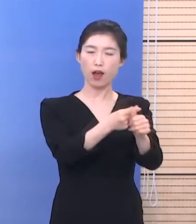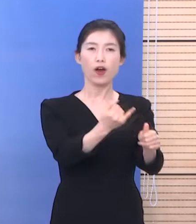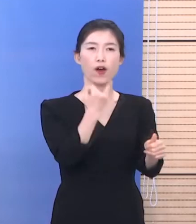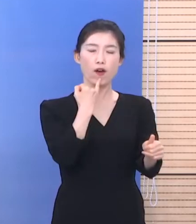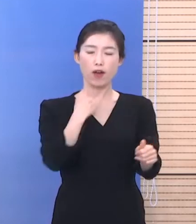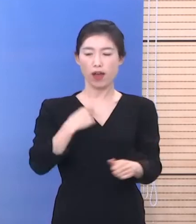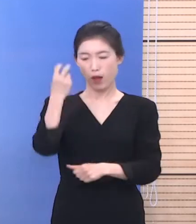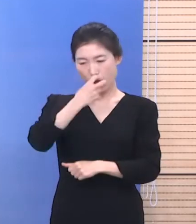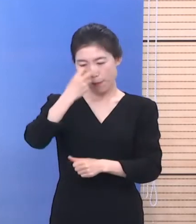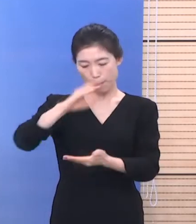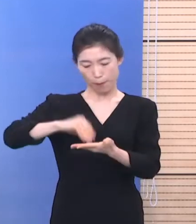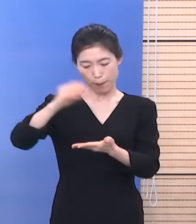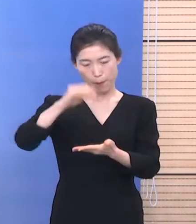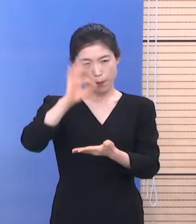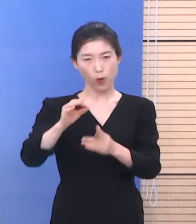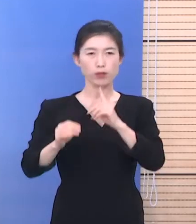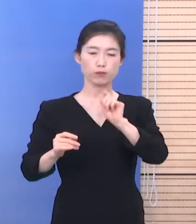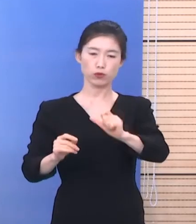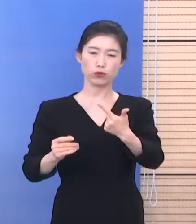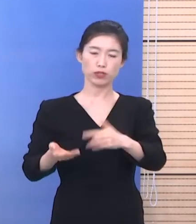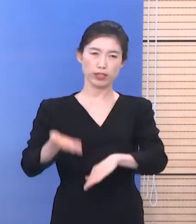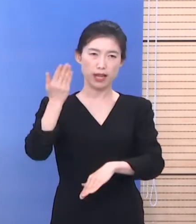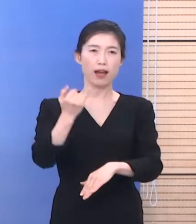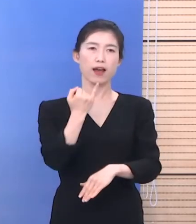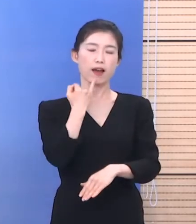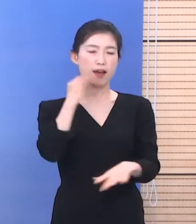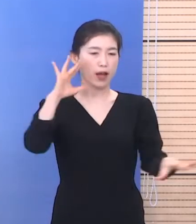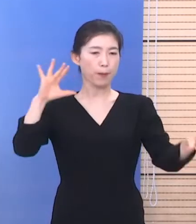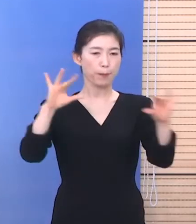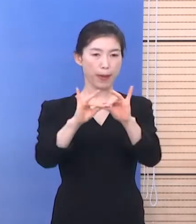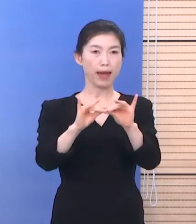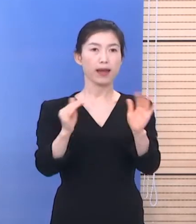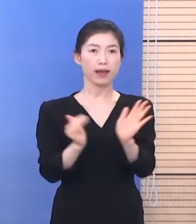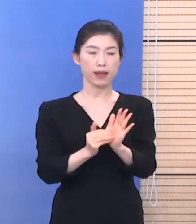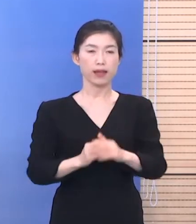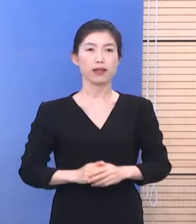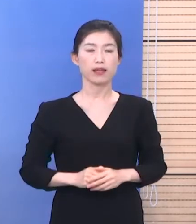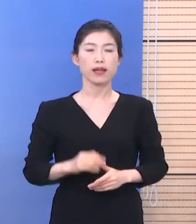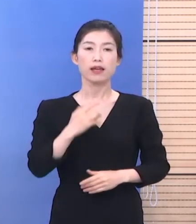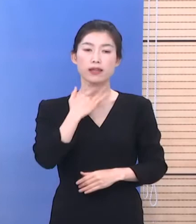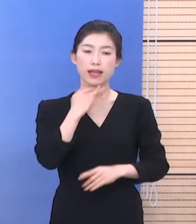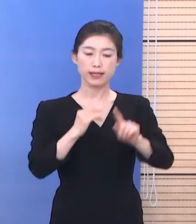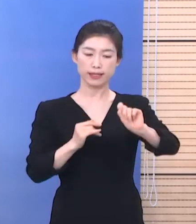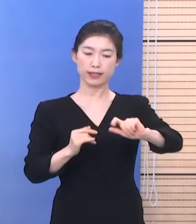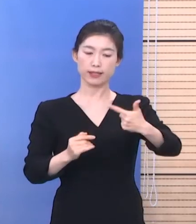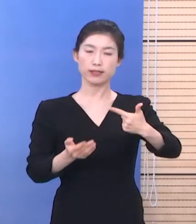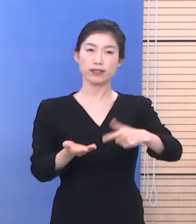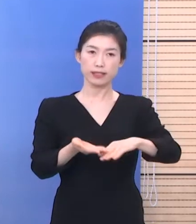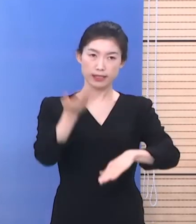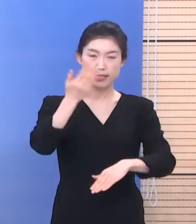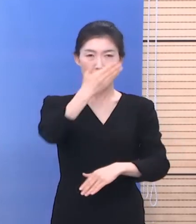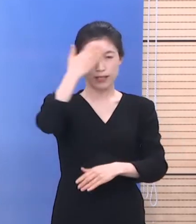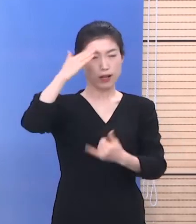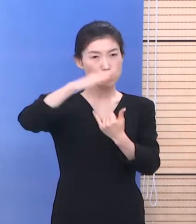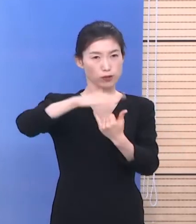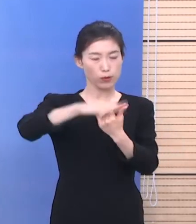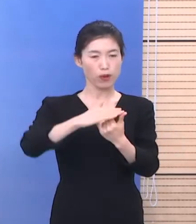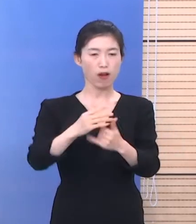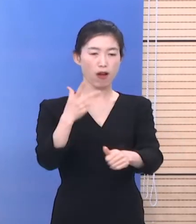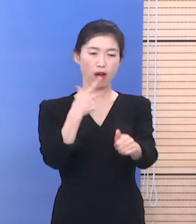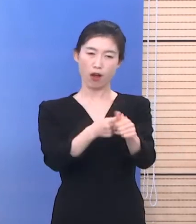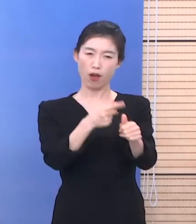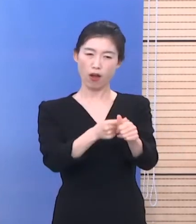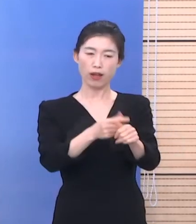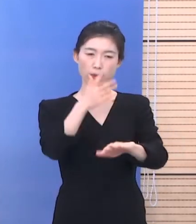대상으로 허가하는 것이 타당하다는 의견이었습니다. 16세 이상 청소년의 면역 반응이 비록